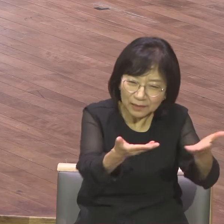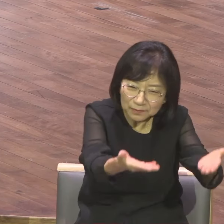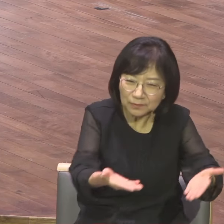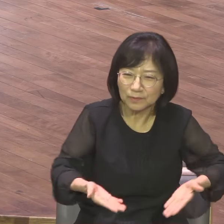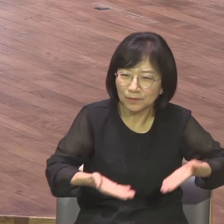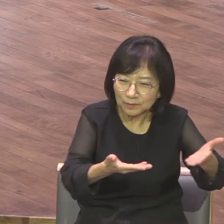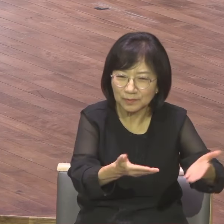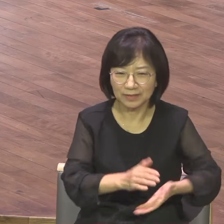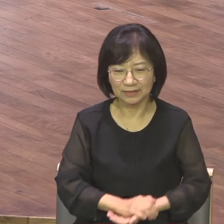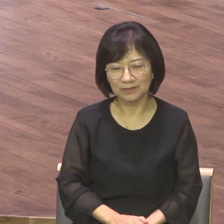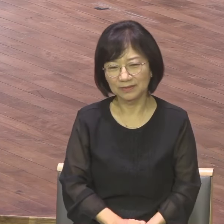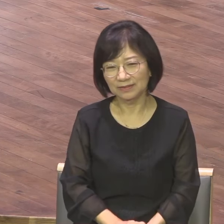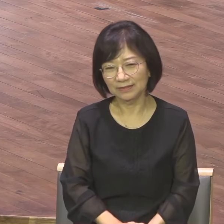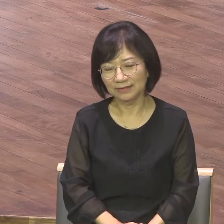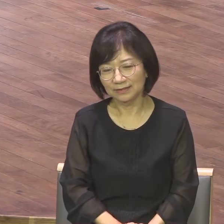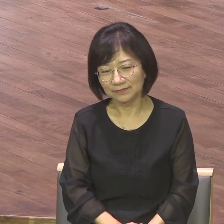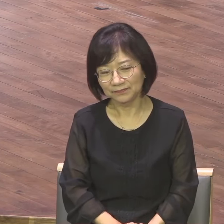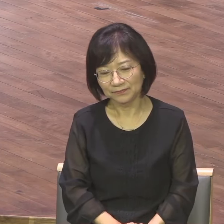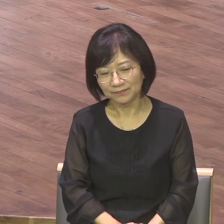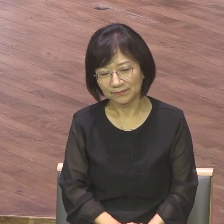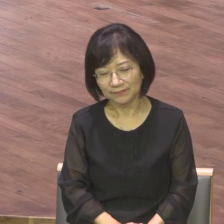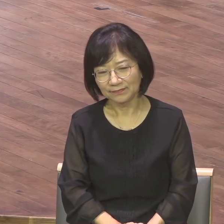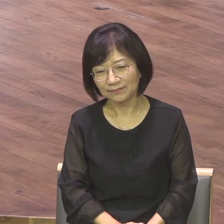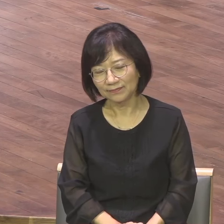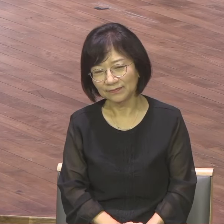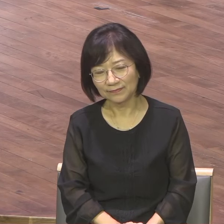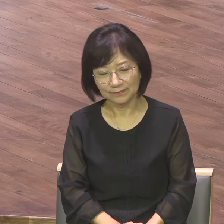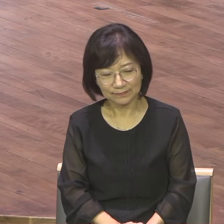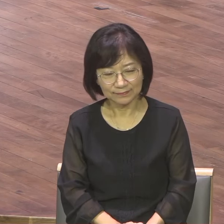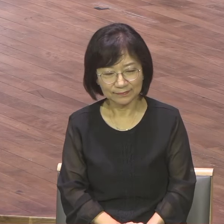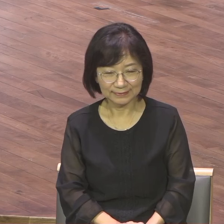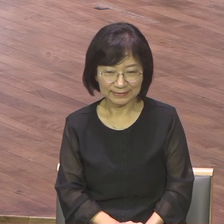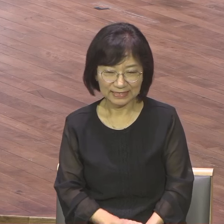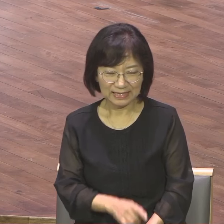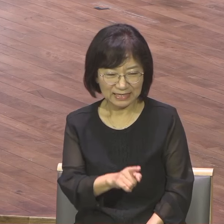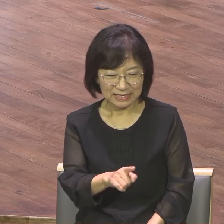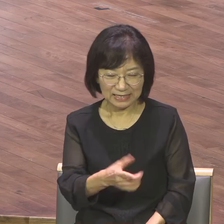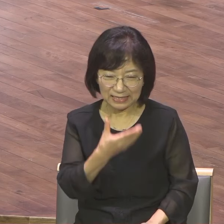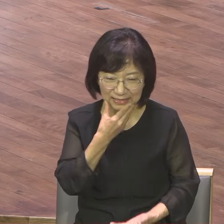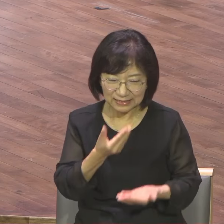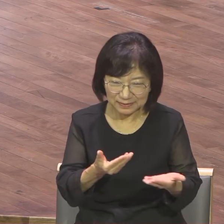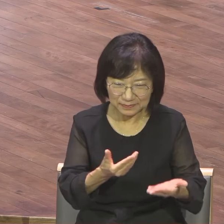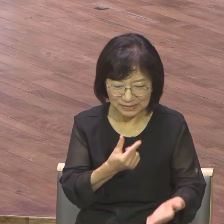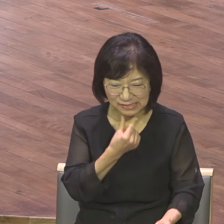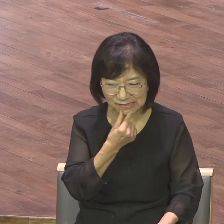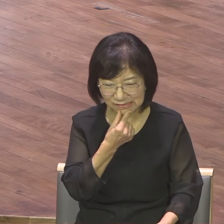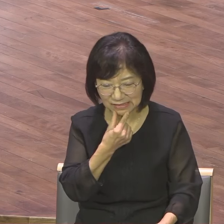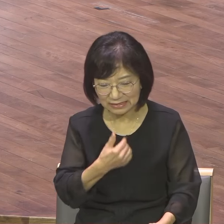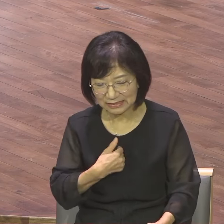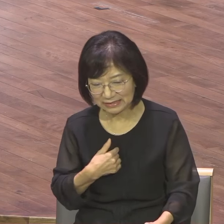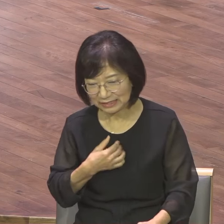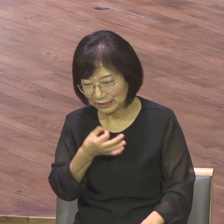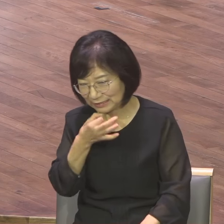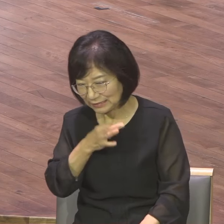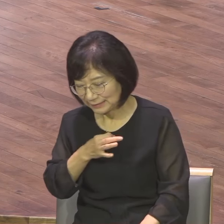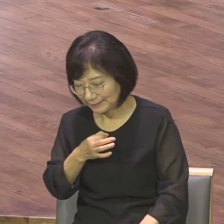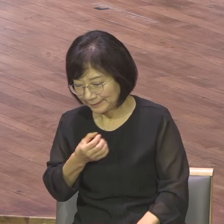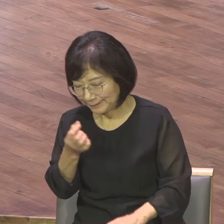자기 유익을 챙기는 이 서론에 사로잡히는 순간 가문 복음화는 물